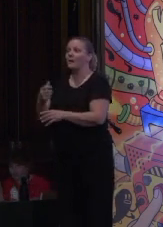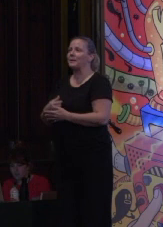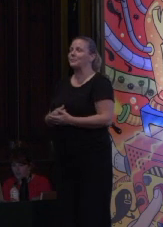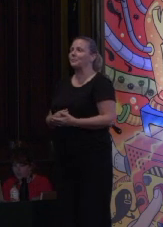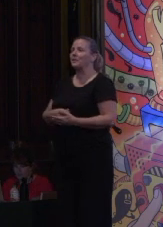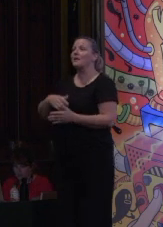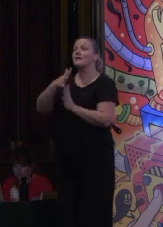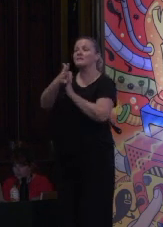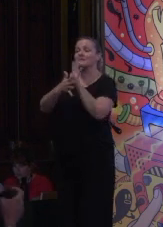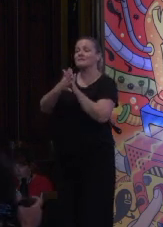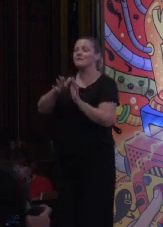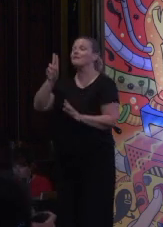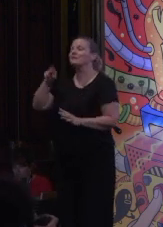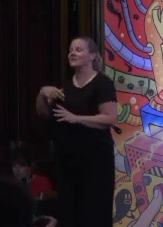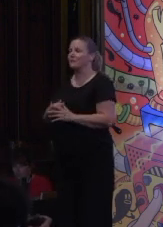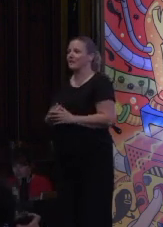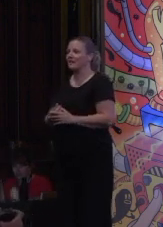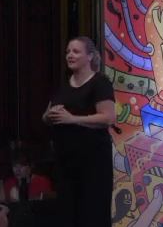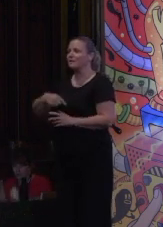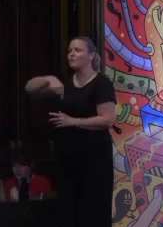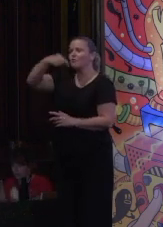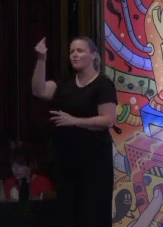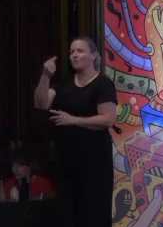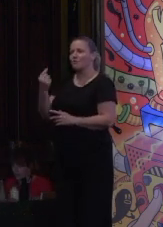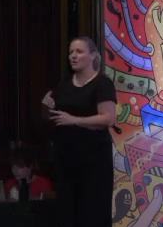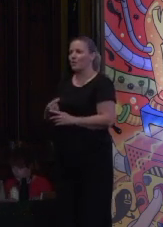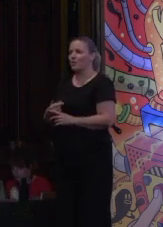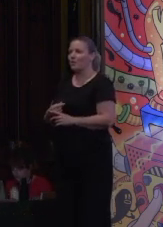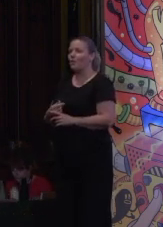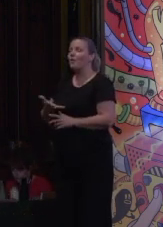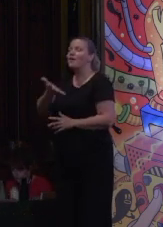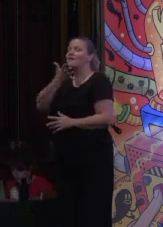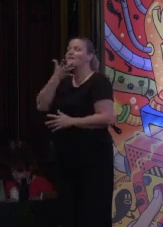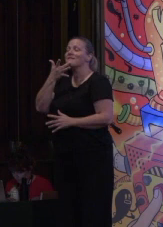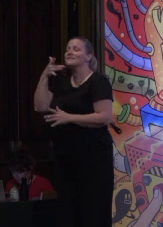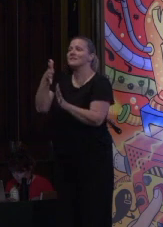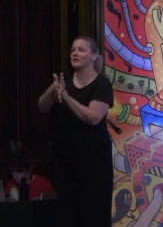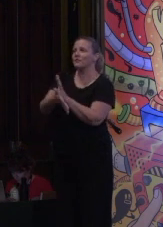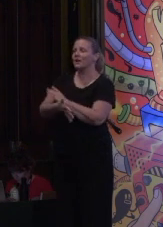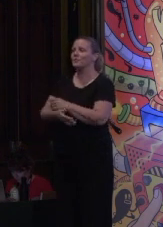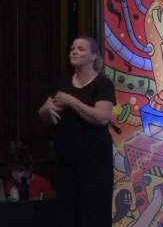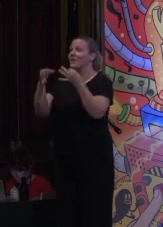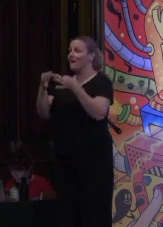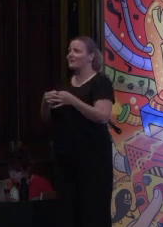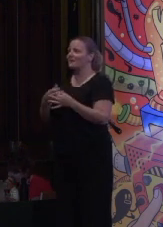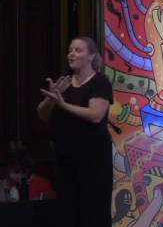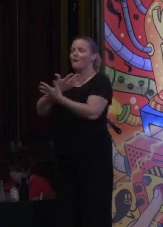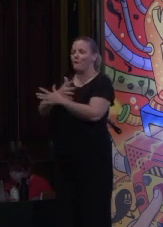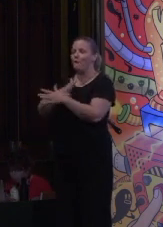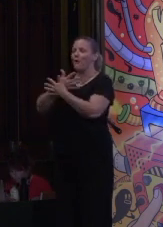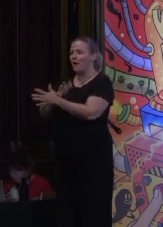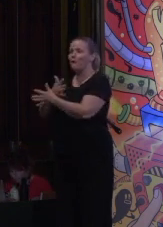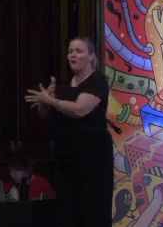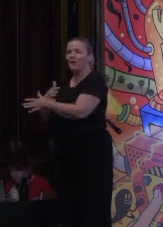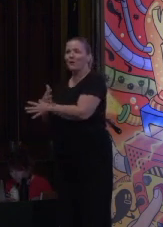diferentes signos que se juntan en la ilustración con su significado. De esta forma, jugando mucho con diferentes sistemas